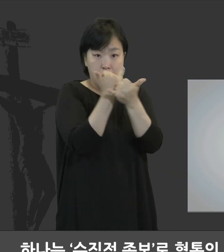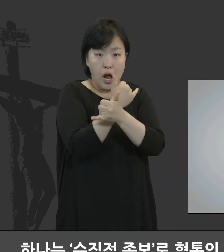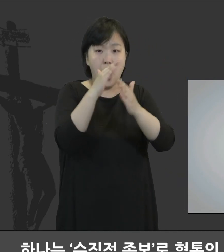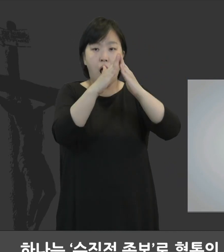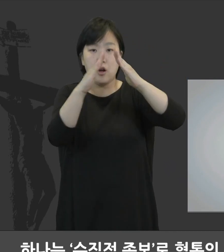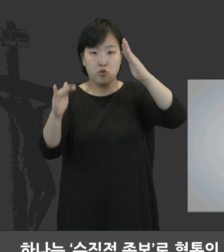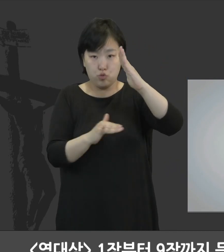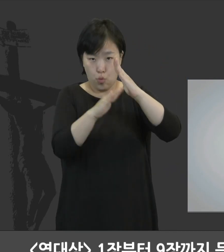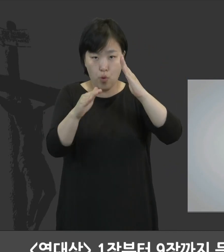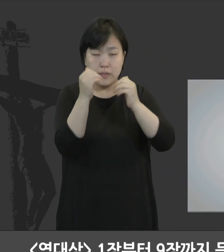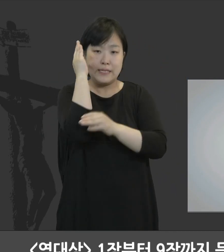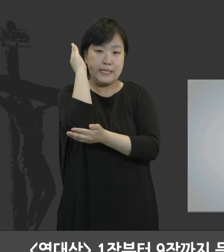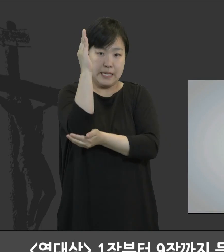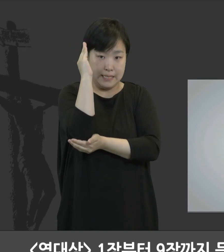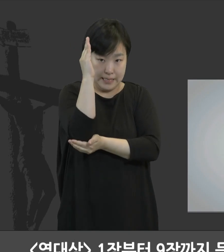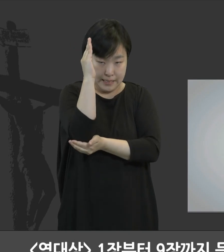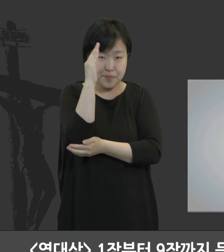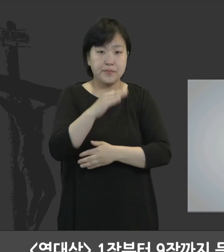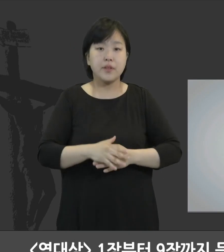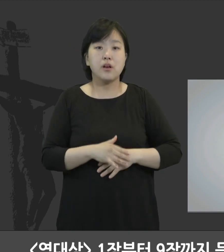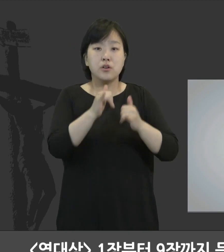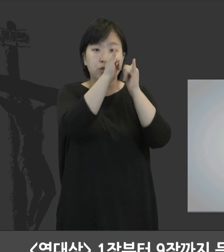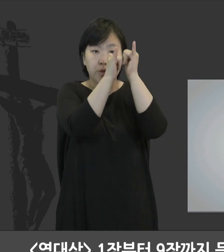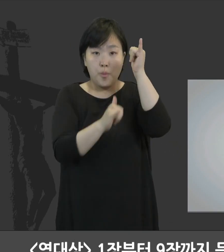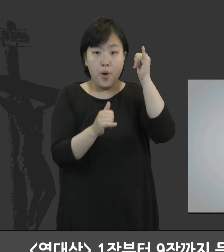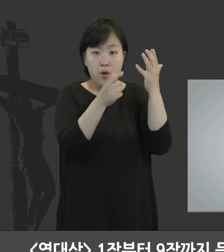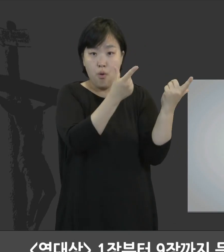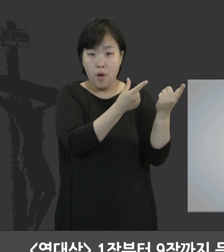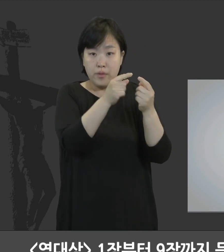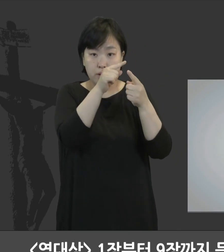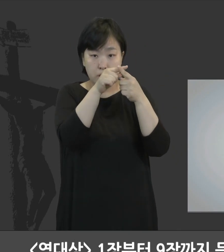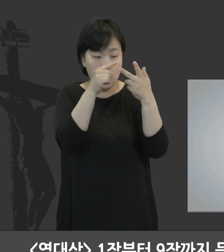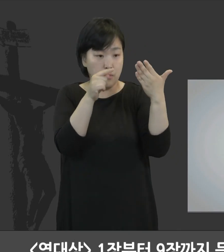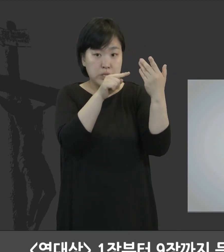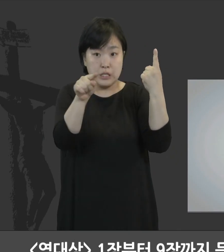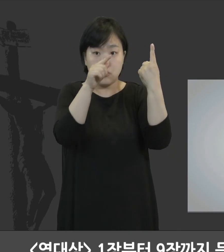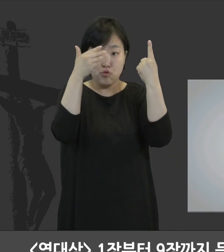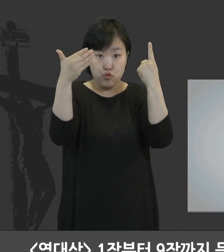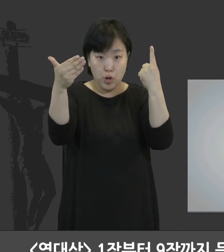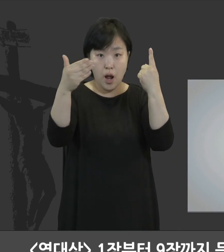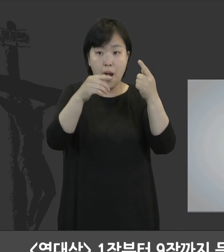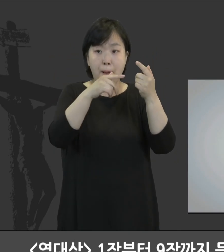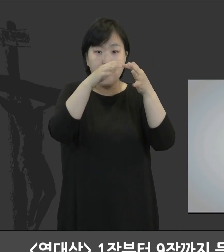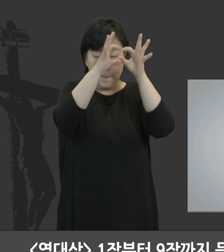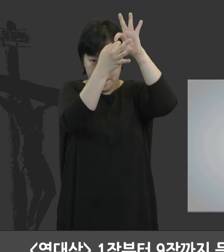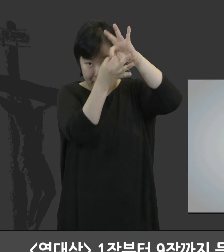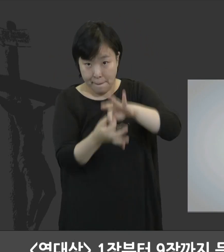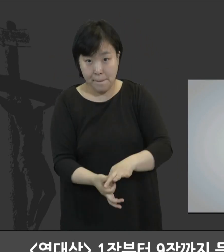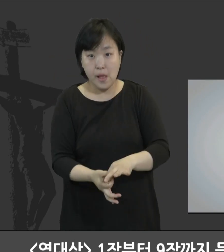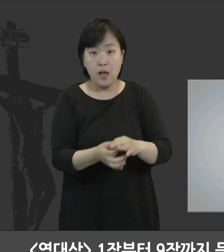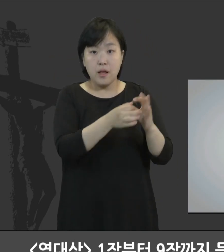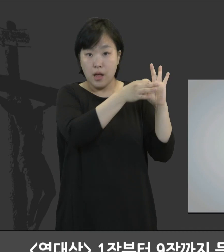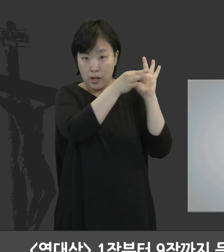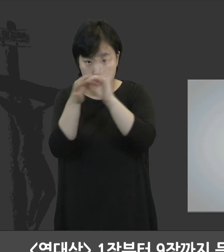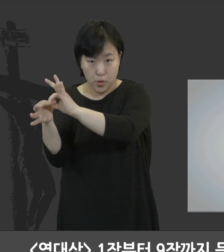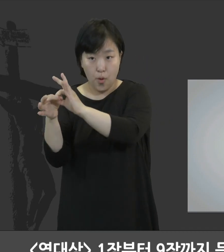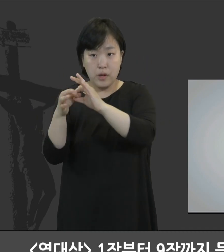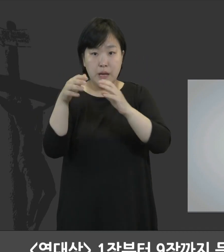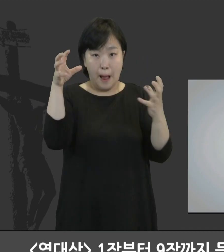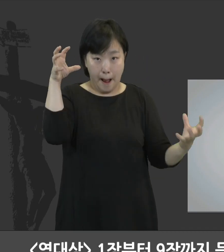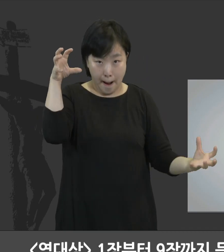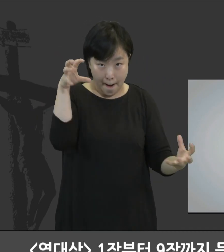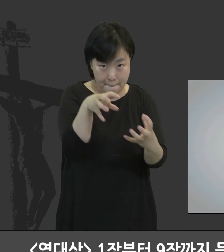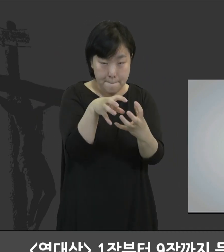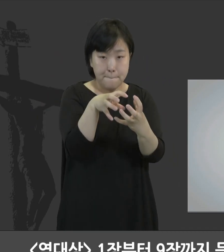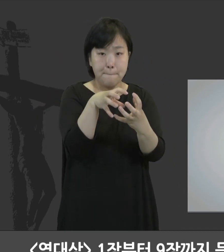하죠. 역대상 1장부터 9장까지 등장하는 족보는 수직적 족보와 수평적 족보가